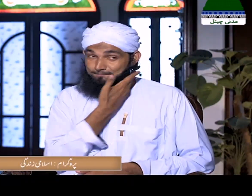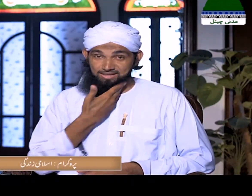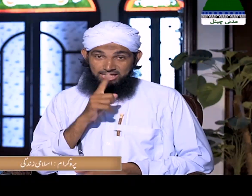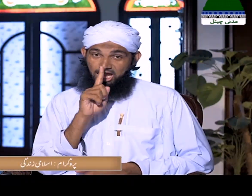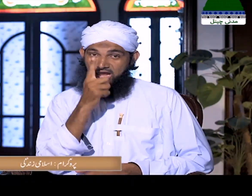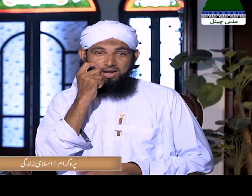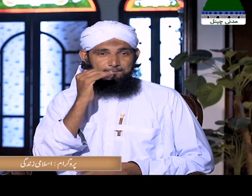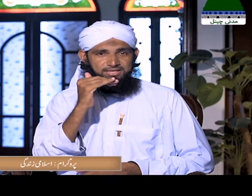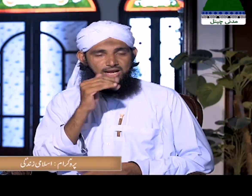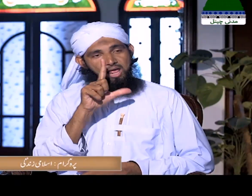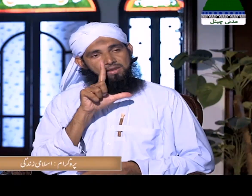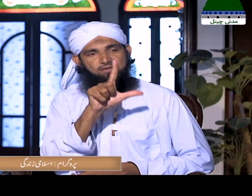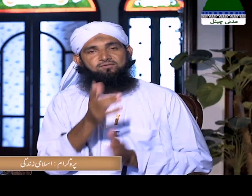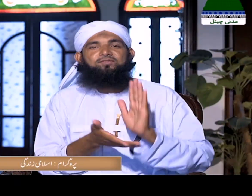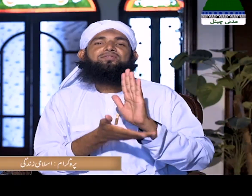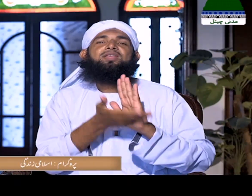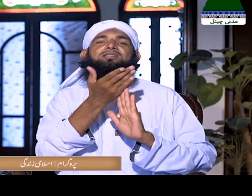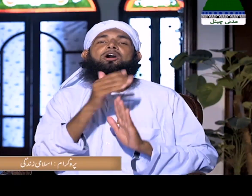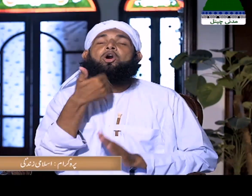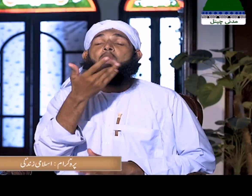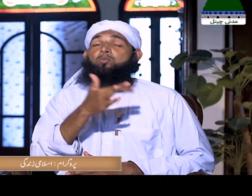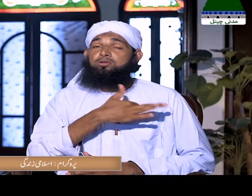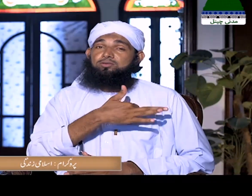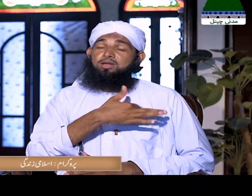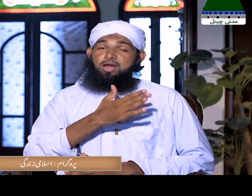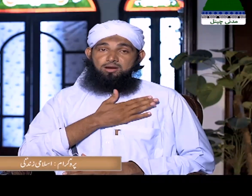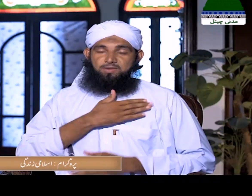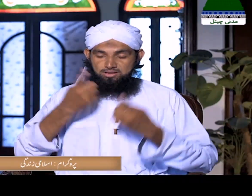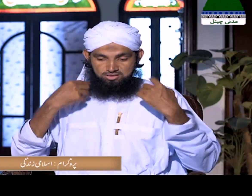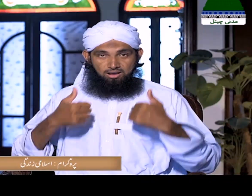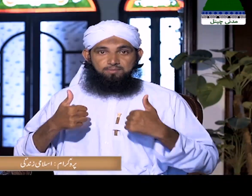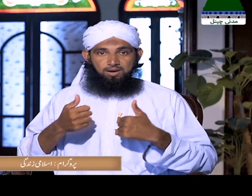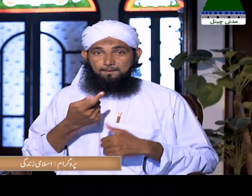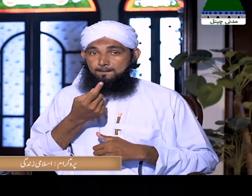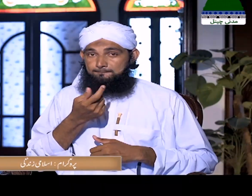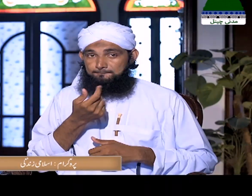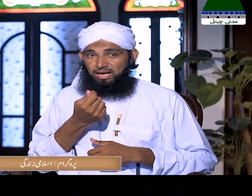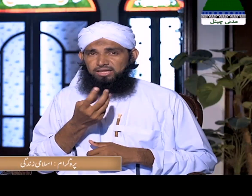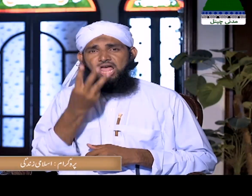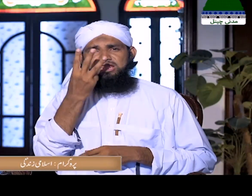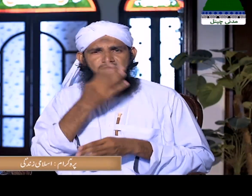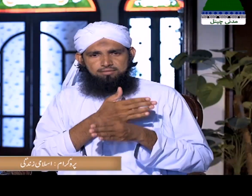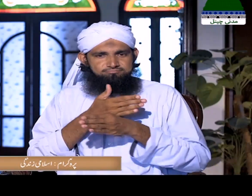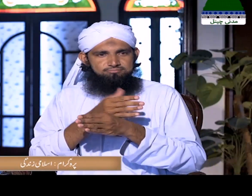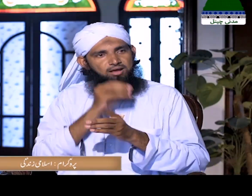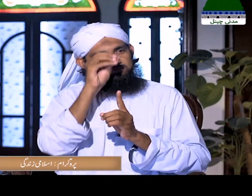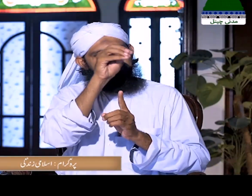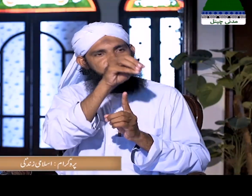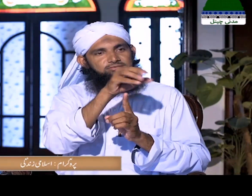ہو اور وہ ارادہ کرے کہ اپنی زندگی میں ہی اپنے مال کا تیسرا حصہ اسے دے دے تو کیا اس کے لیے ایسا کرنا